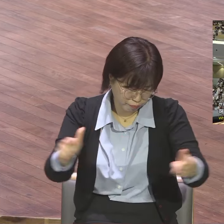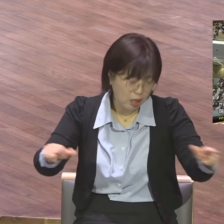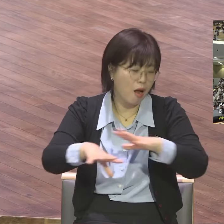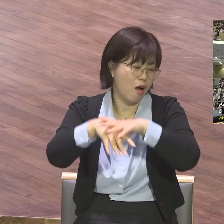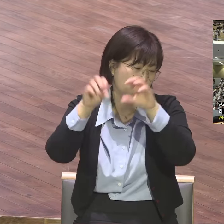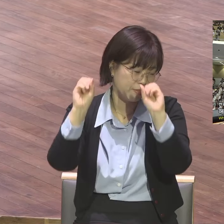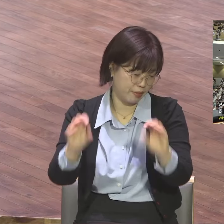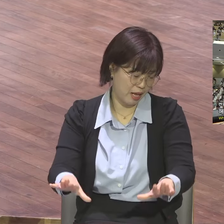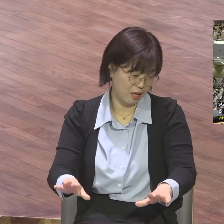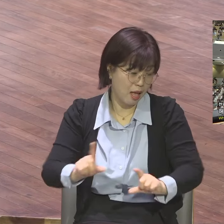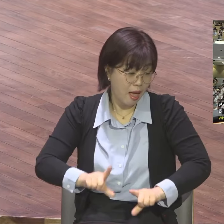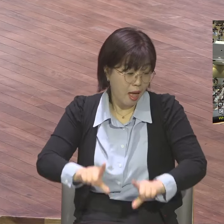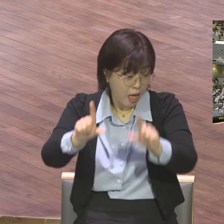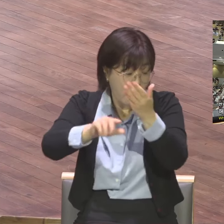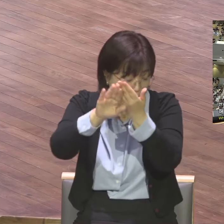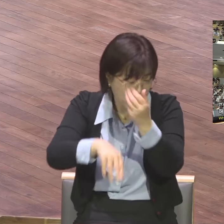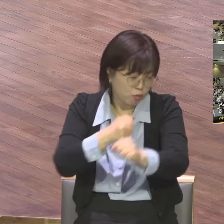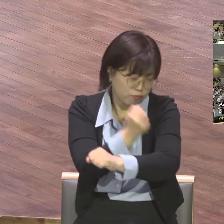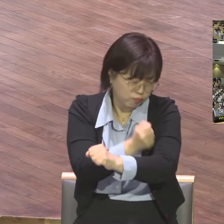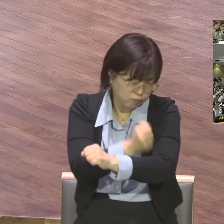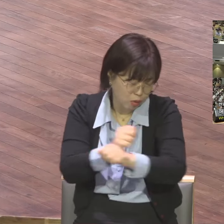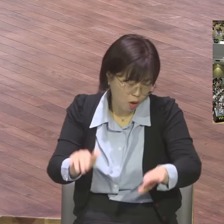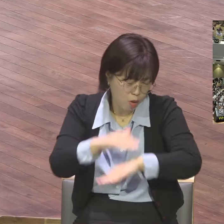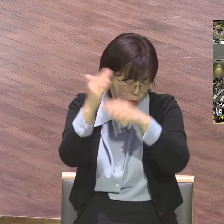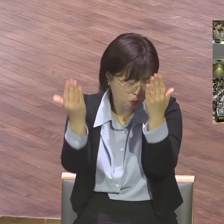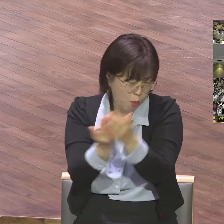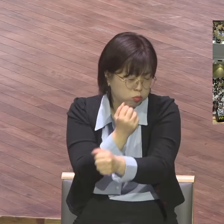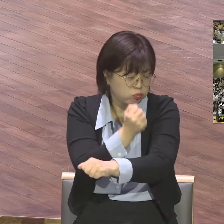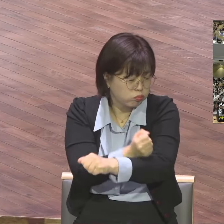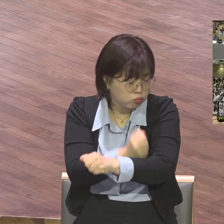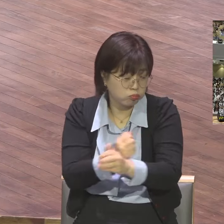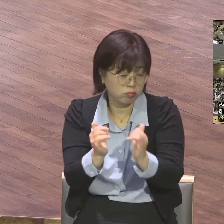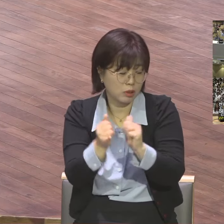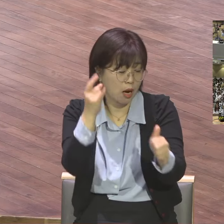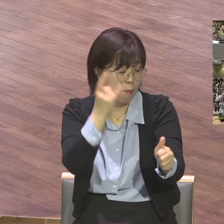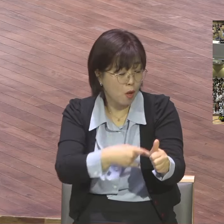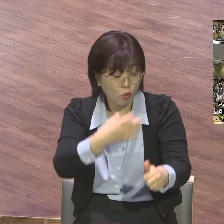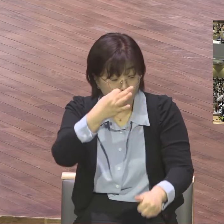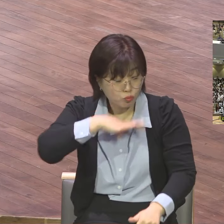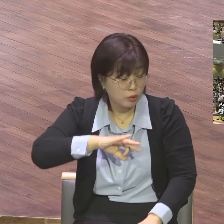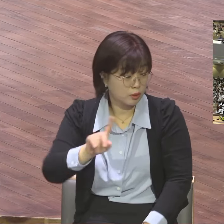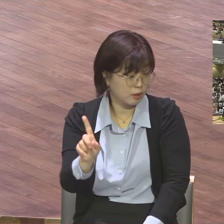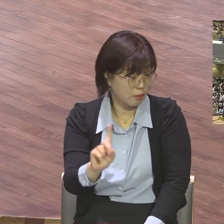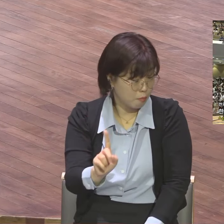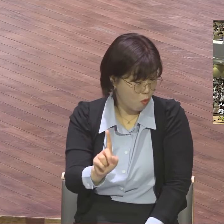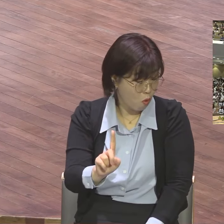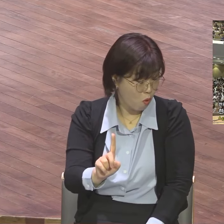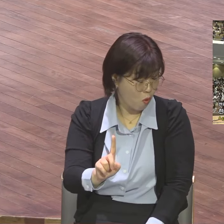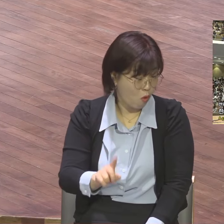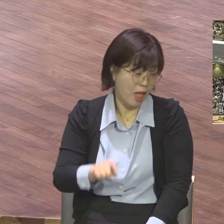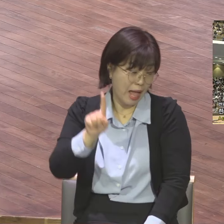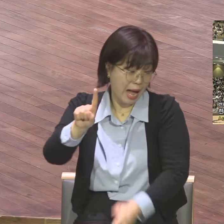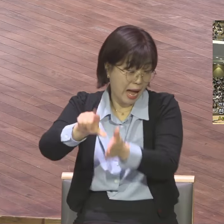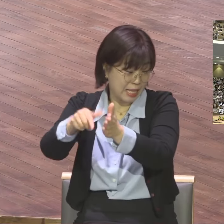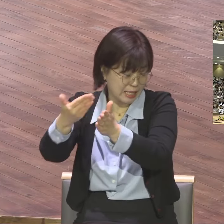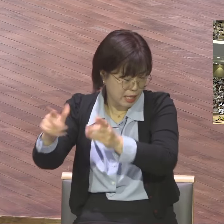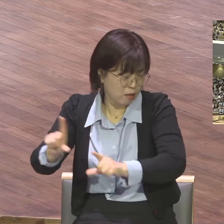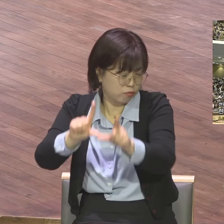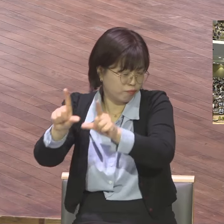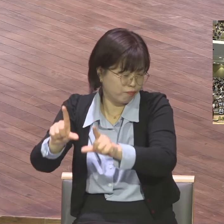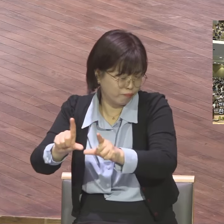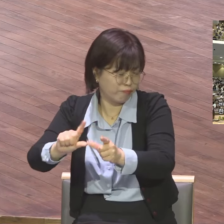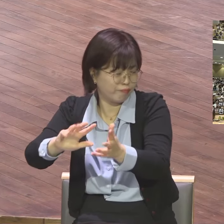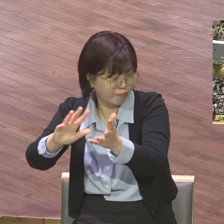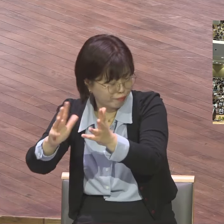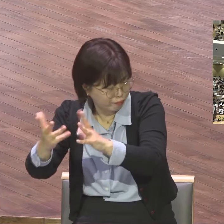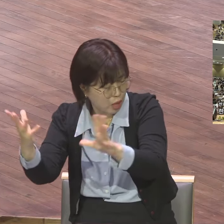헛되도다. 해 아래서 수고하는 모든 수고가 사람에게 무엇이 유익한가? 한 세대는 가고